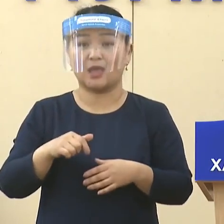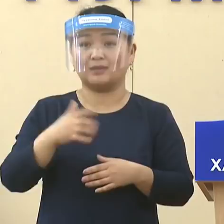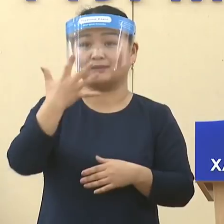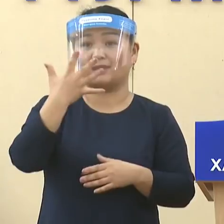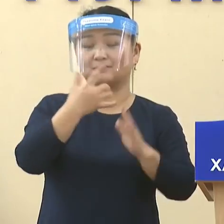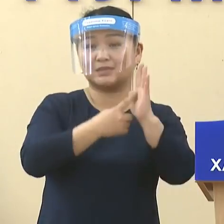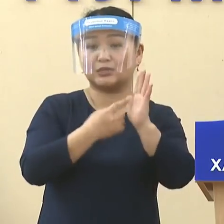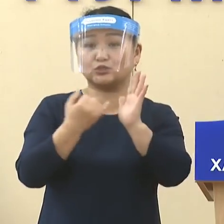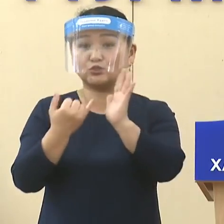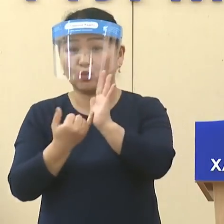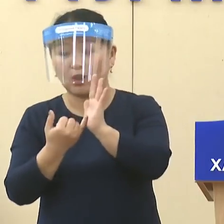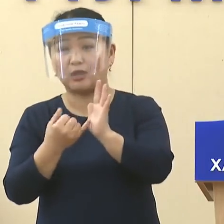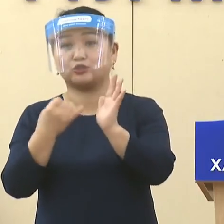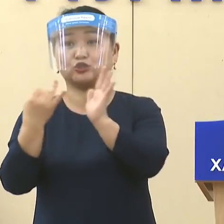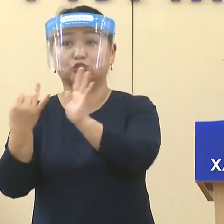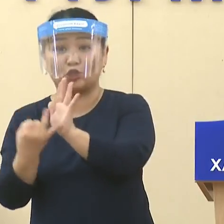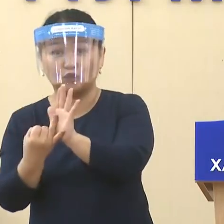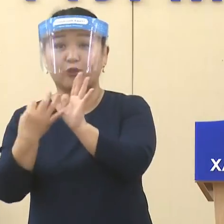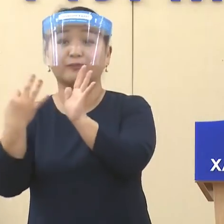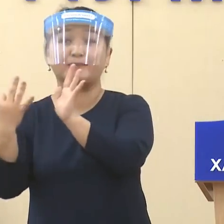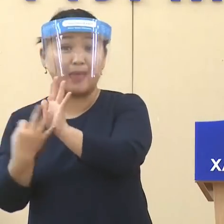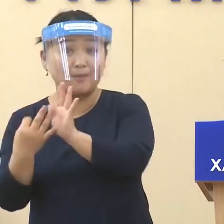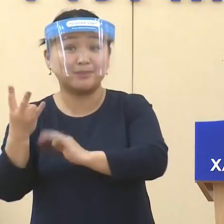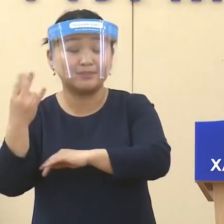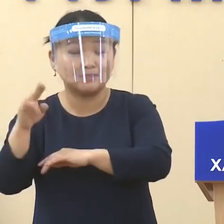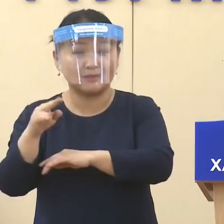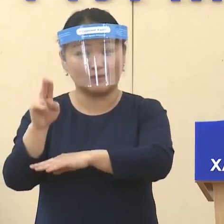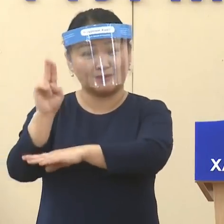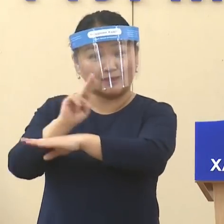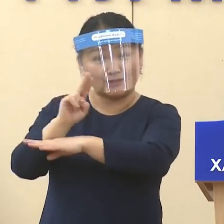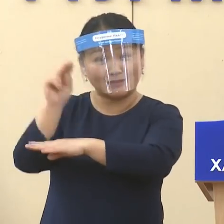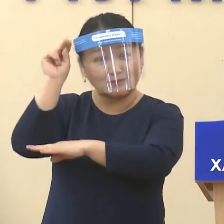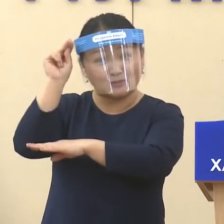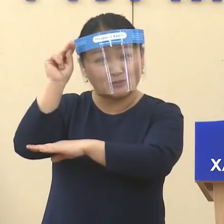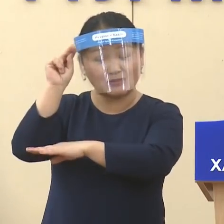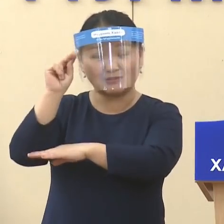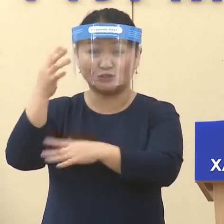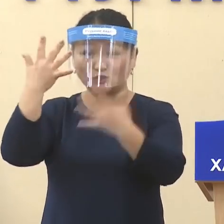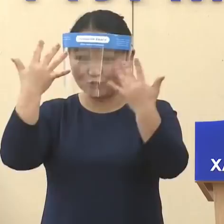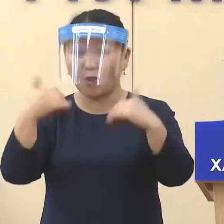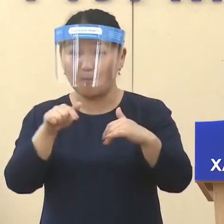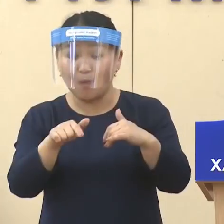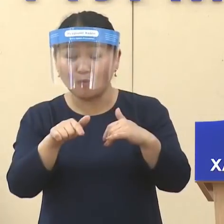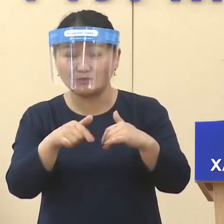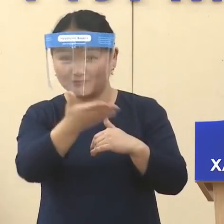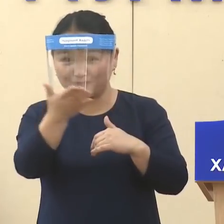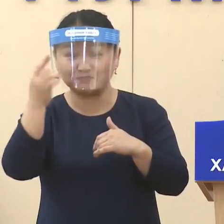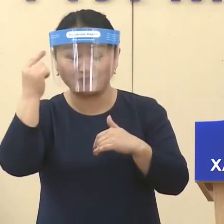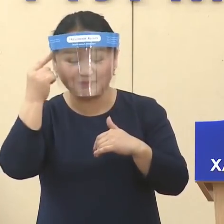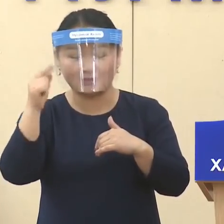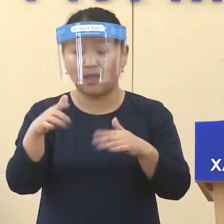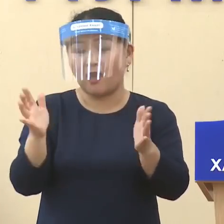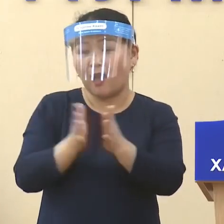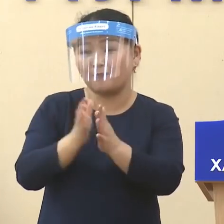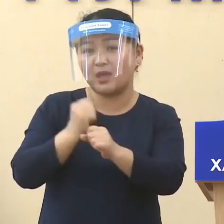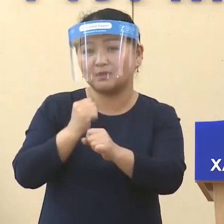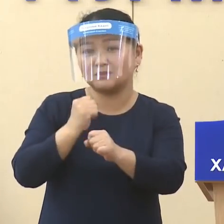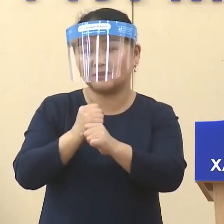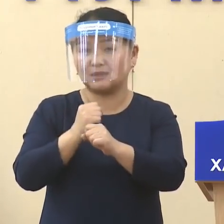сарын 6-7 8 зохион байгуулагдсан COVID-19 гамшиг үед хамтын харилцан ажиллагааны дадлага